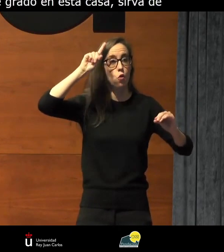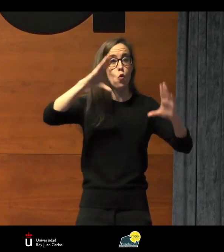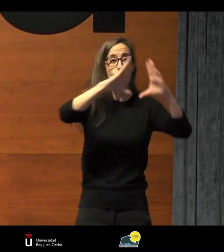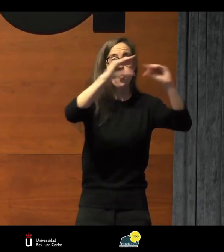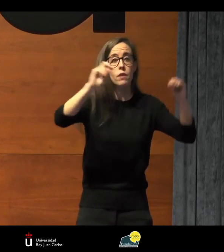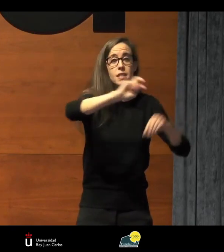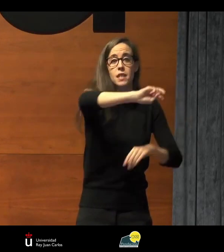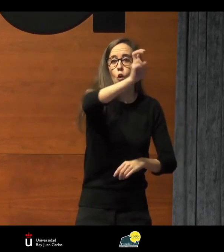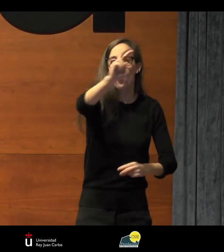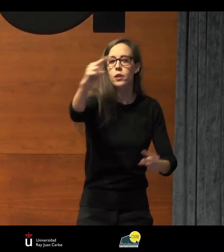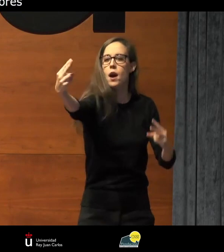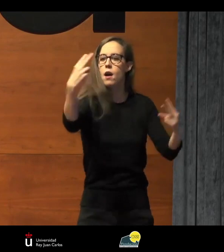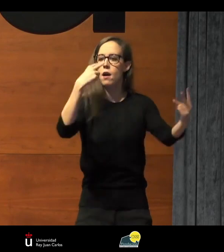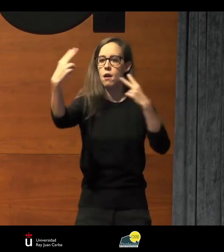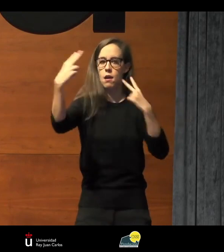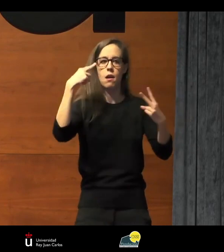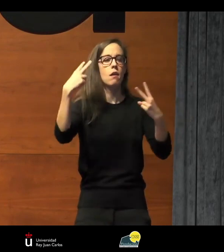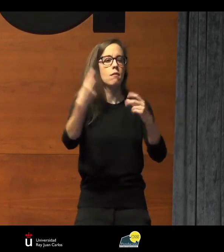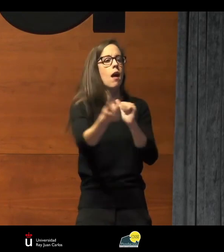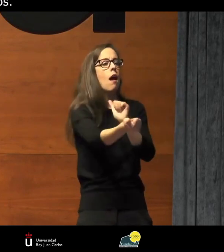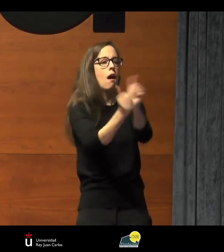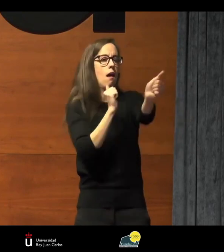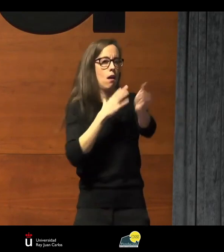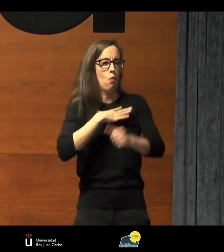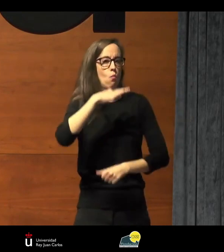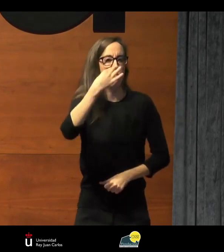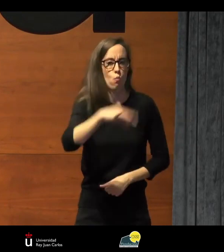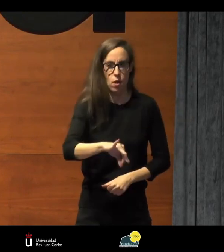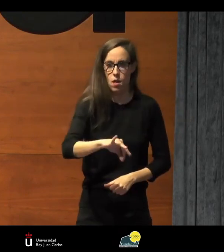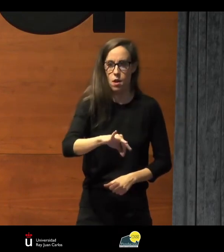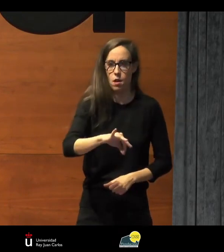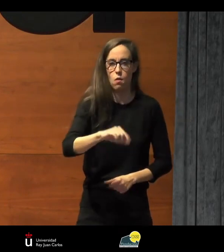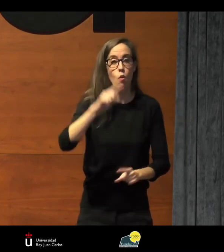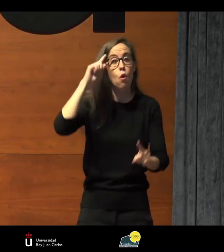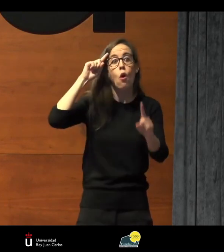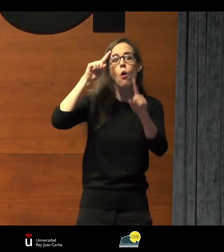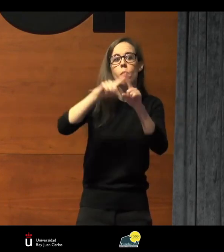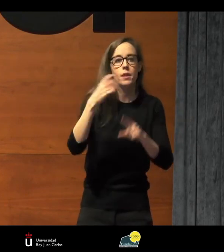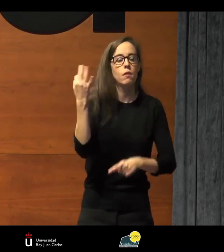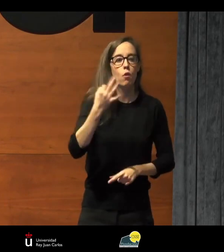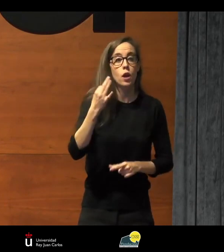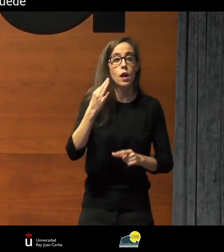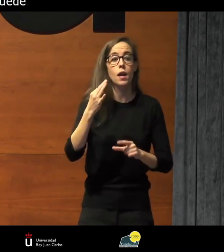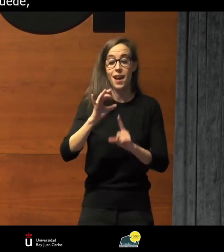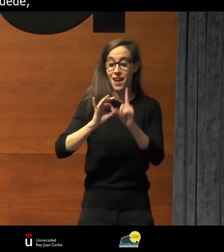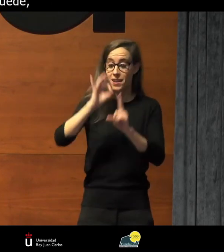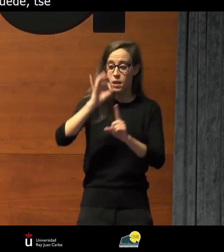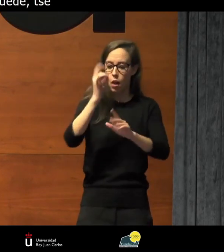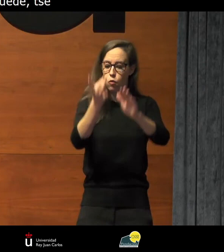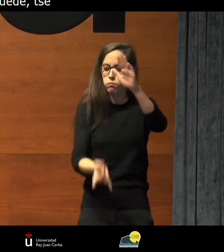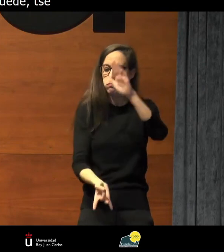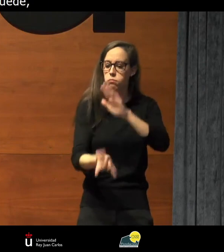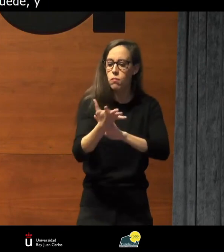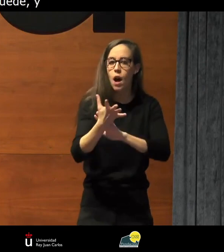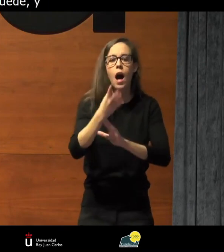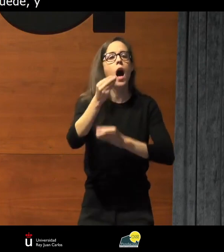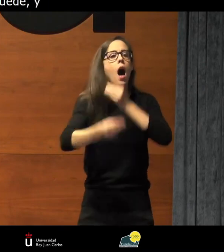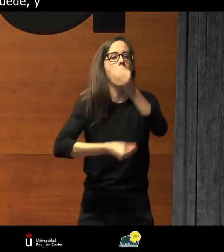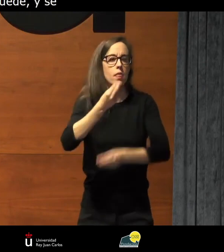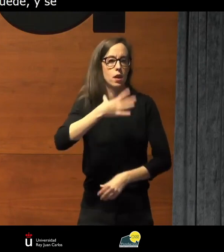otros. Sirva para demostrar que se puede y se puede hacer bien, con